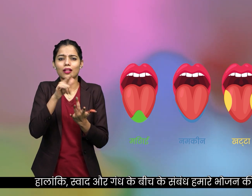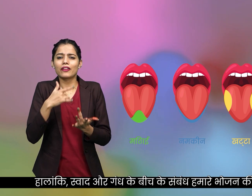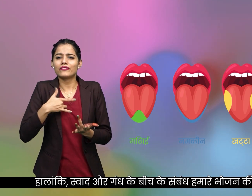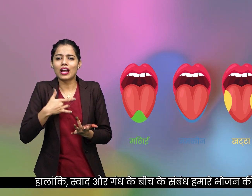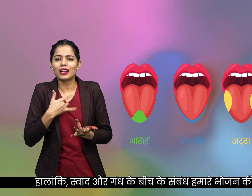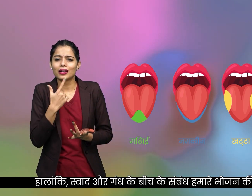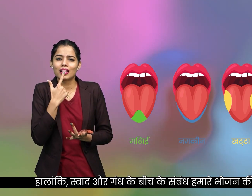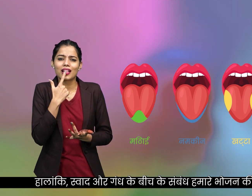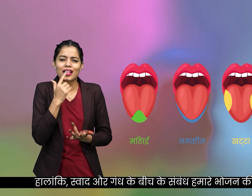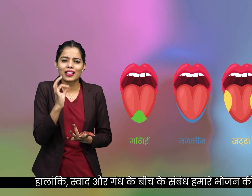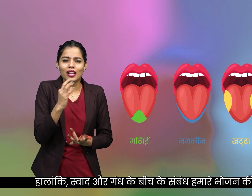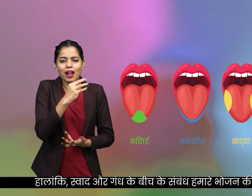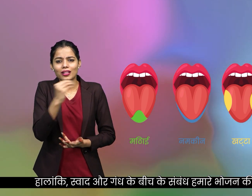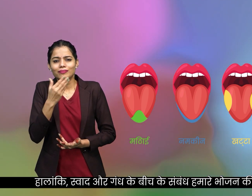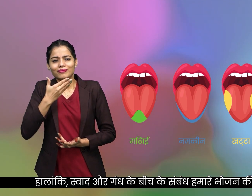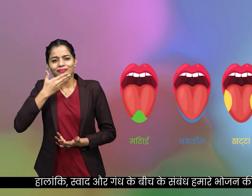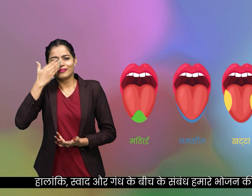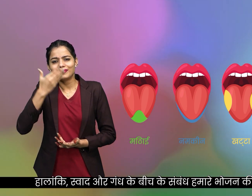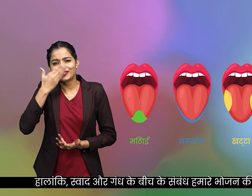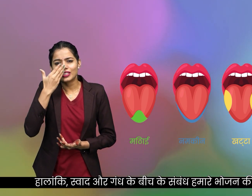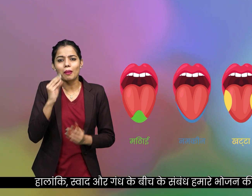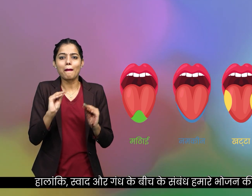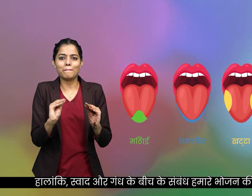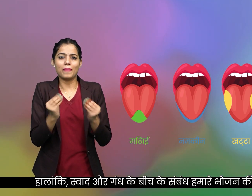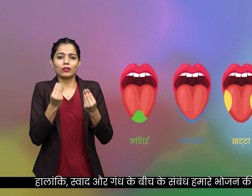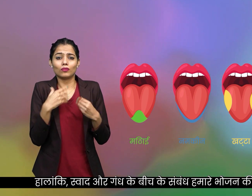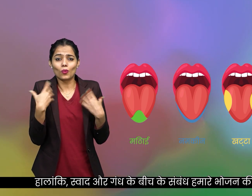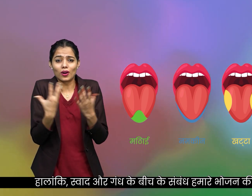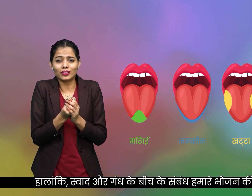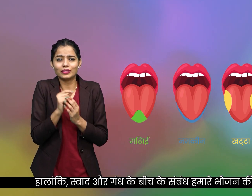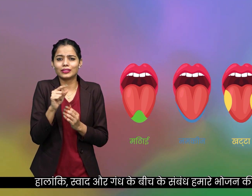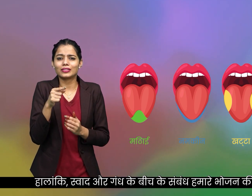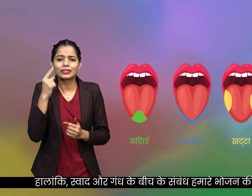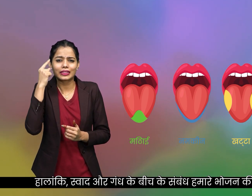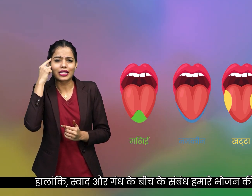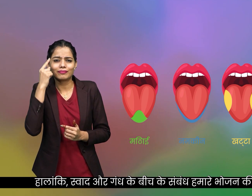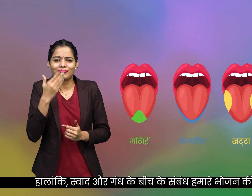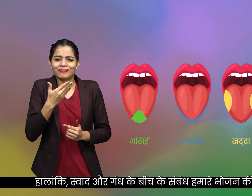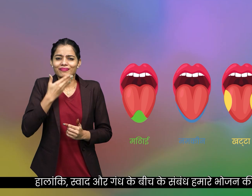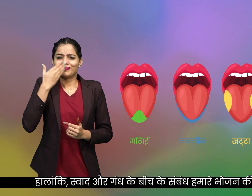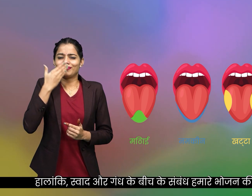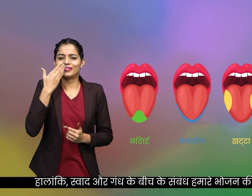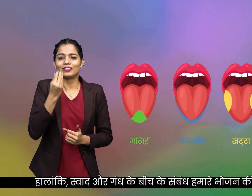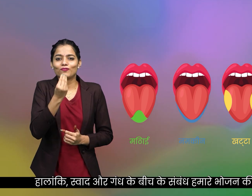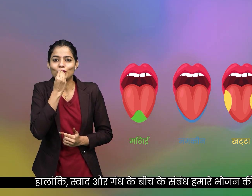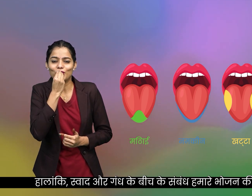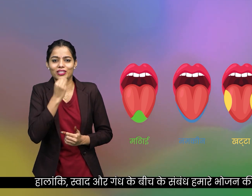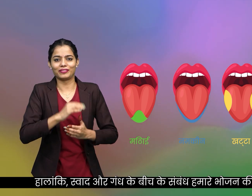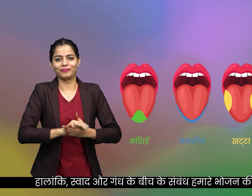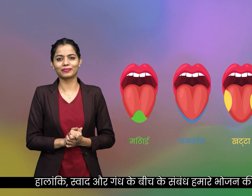गंध के बीच संबंध हमारे भोजन की धारणा को बढ़ाते हैं।